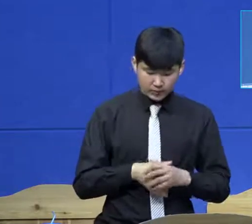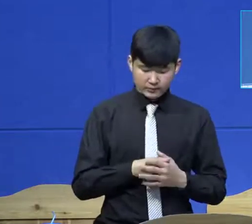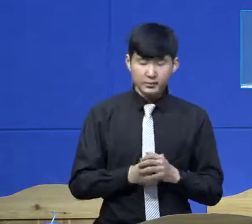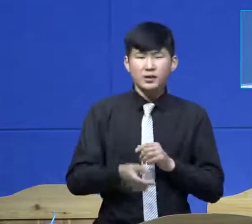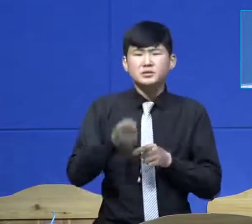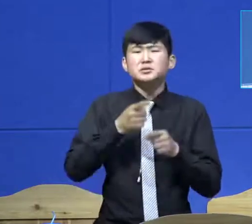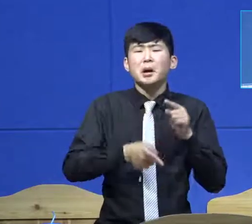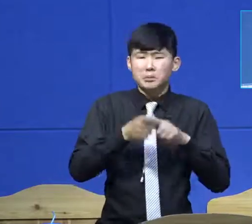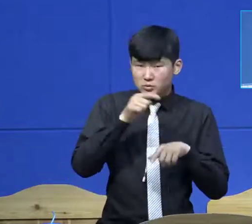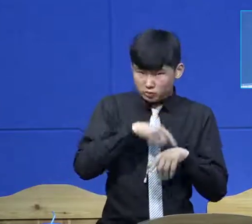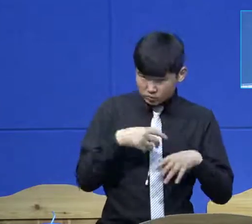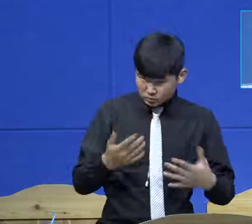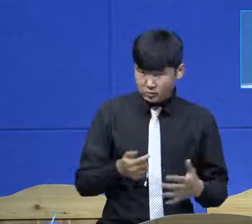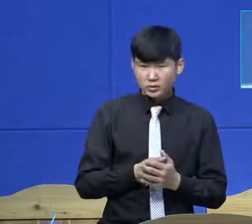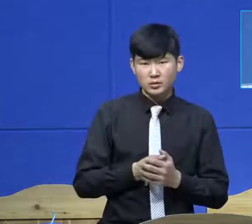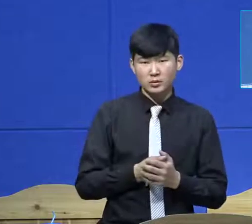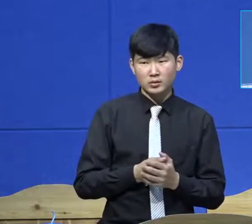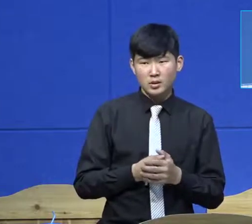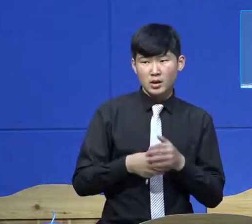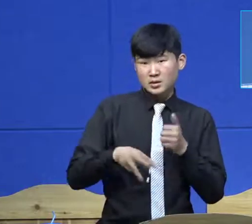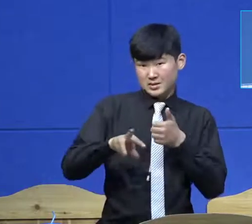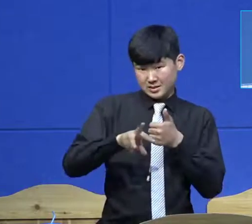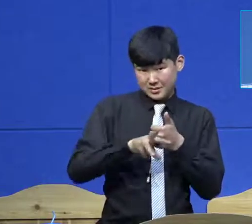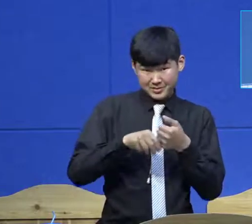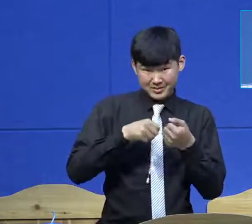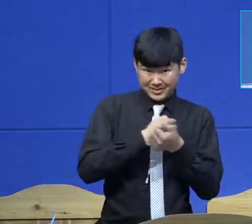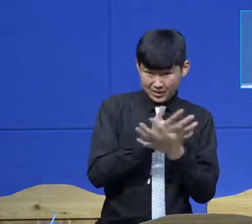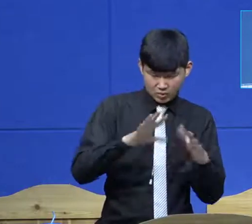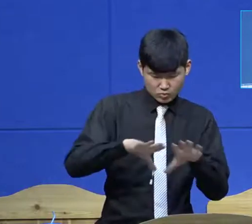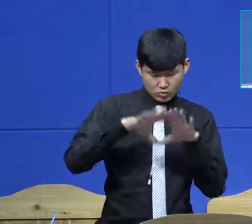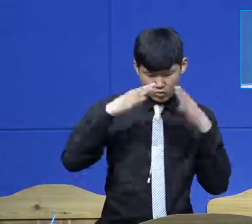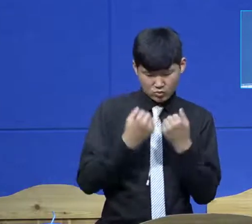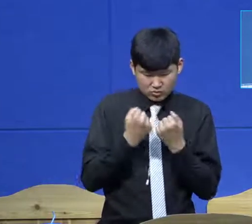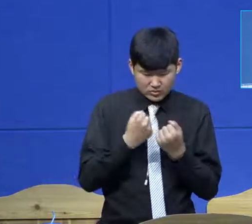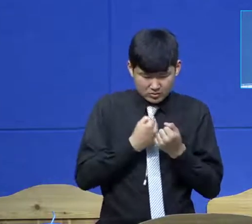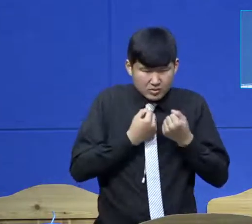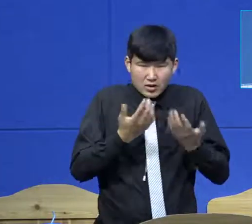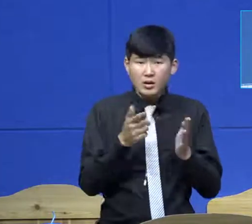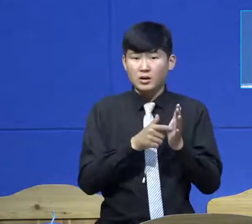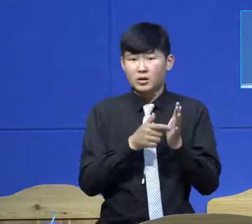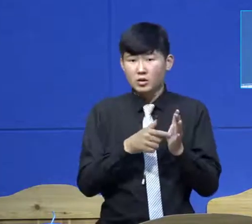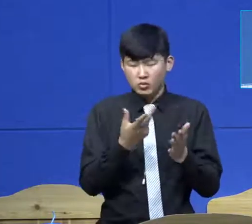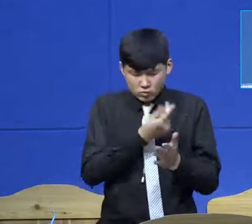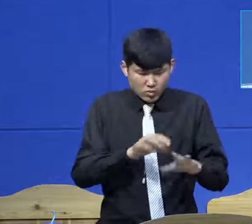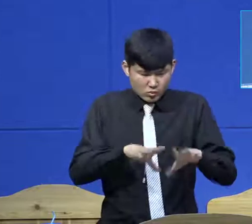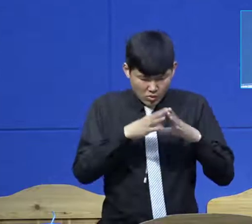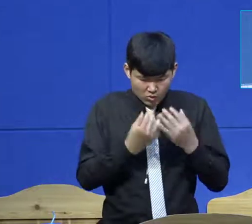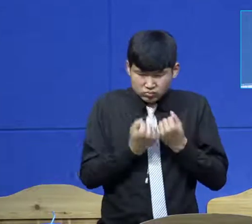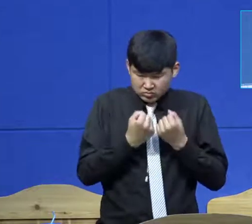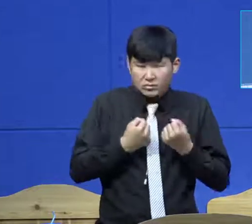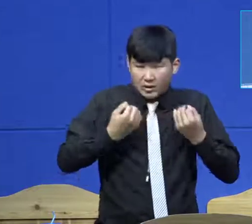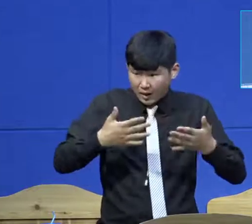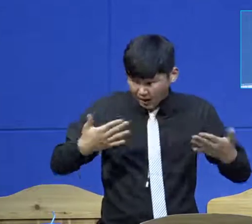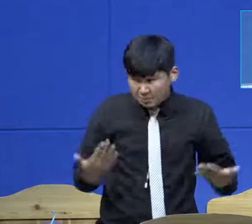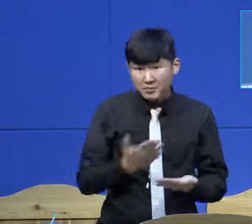ямар ч үед вэ? Сайн мэдээ тараахдаа бүх хүчээ дайчлаа гэсэн. Үнэхээр бүх хүчээ дайчлаад амьдрч байвал